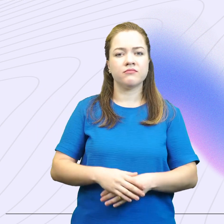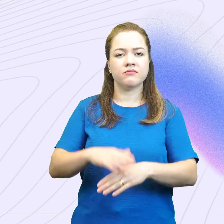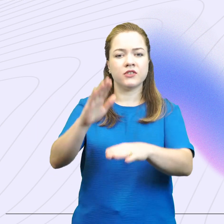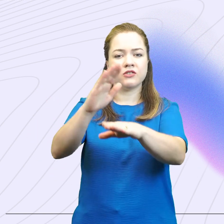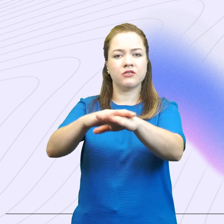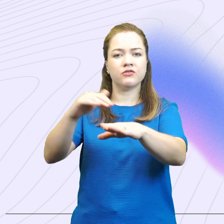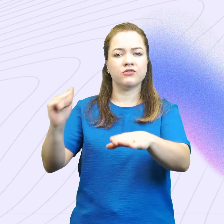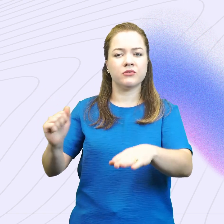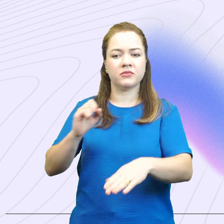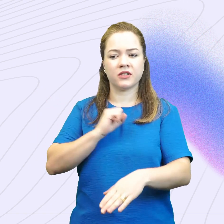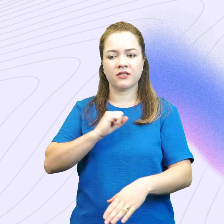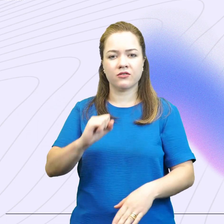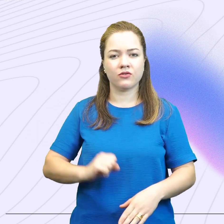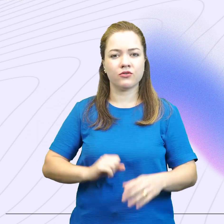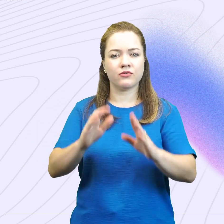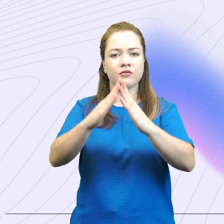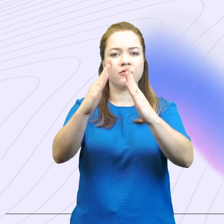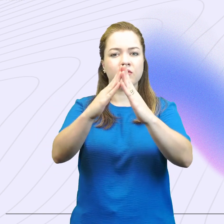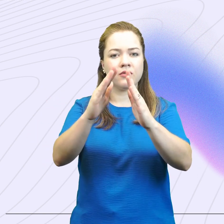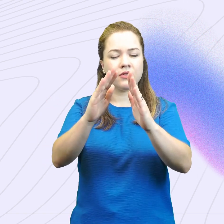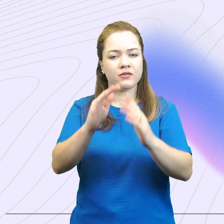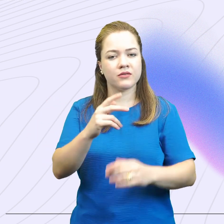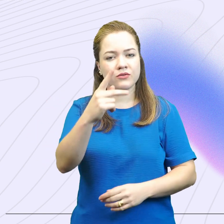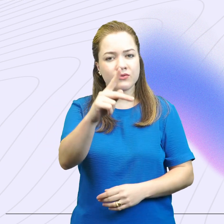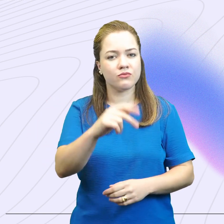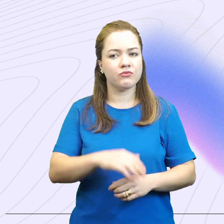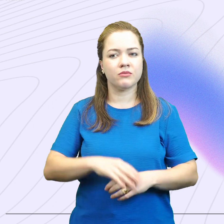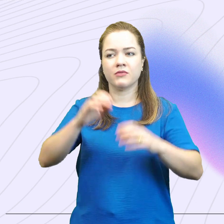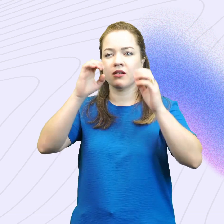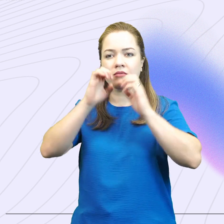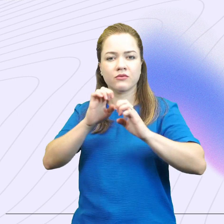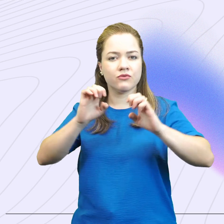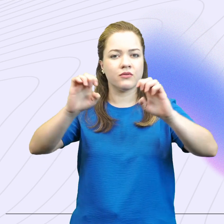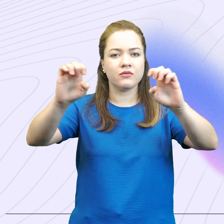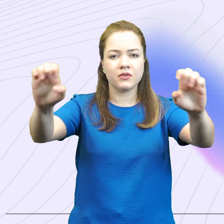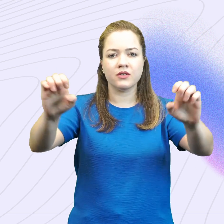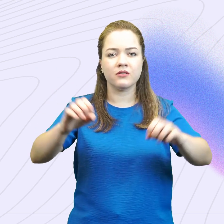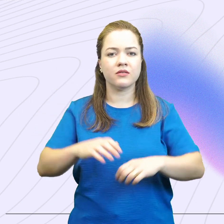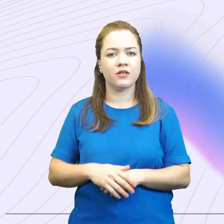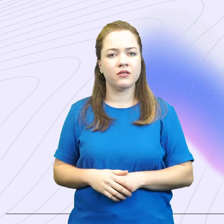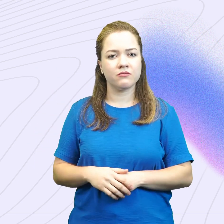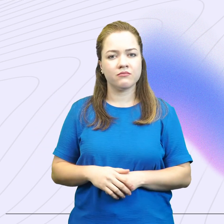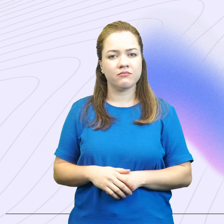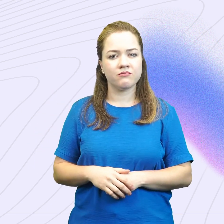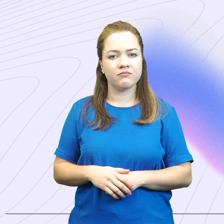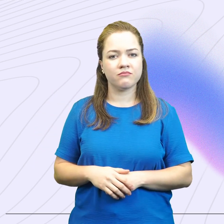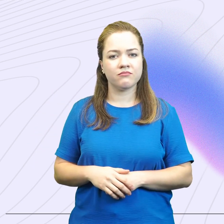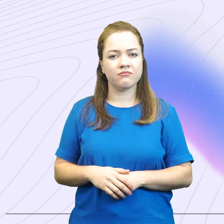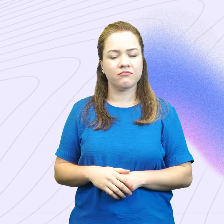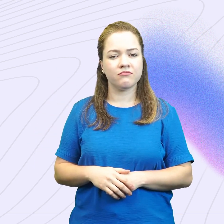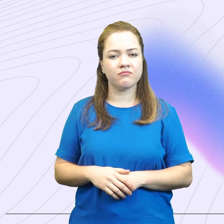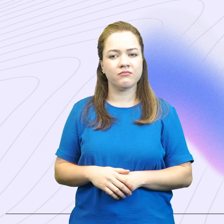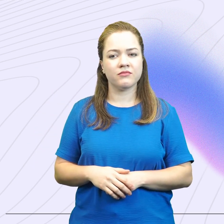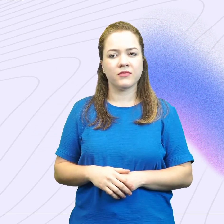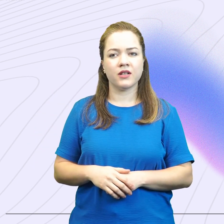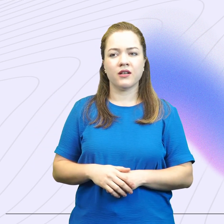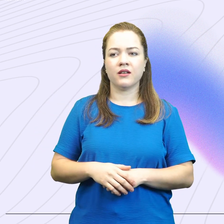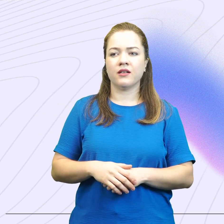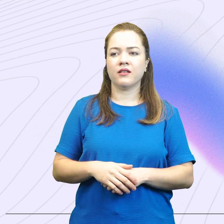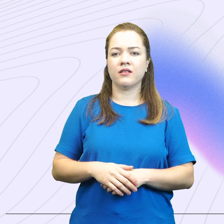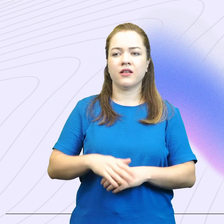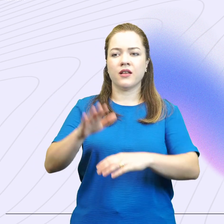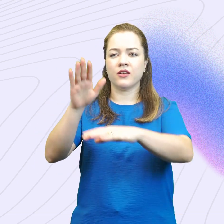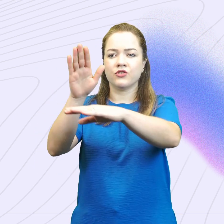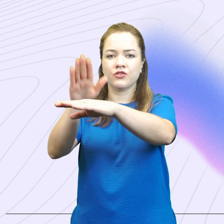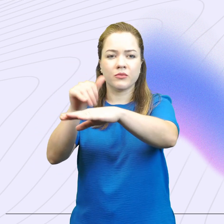de sacerdote do seu lar, ser chamado de evangelista, ser chamado desses que atraem a presença